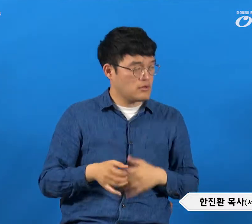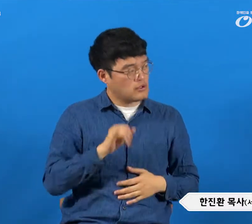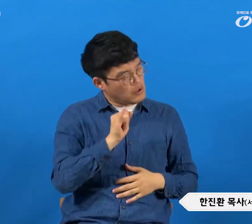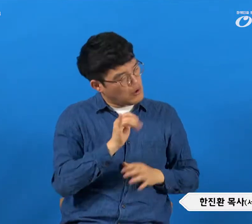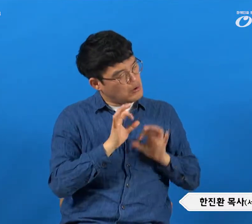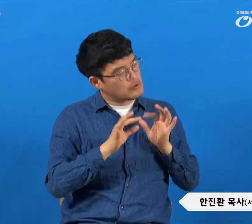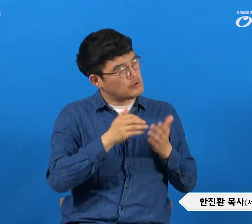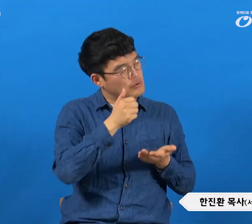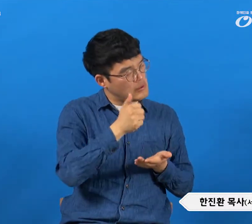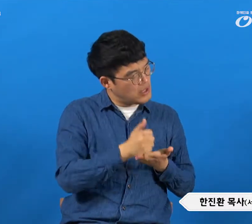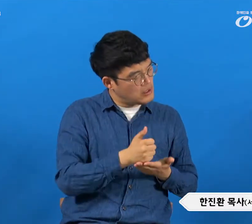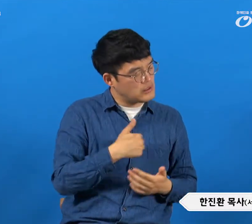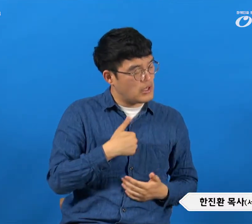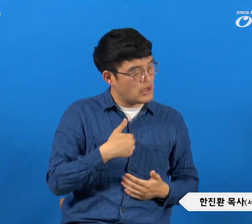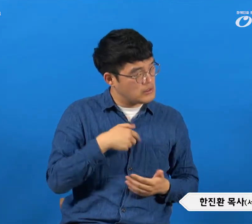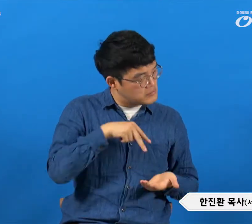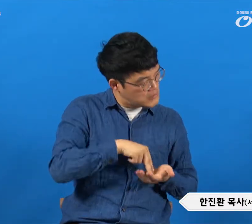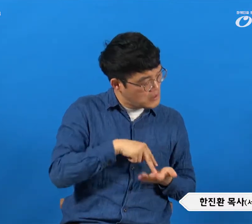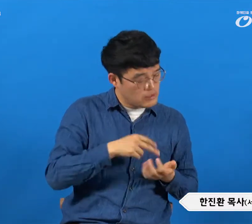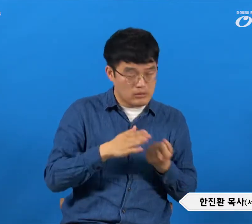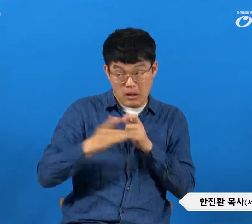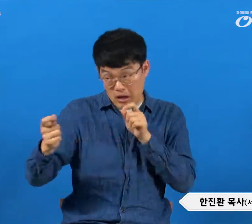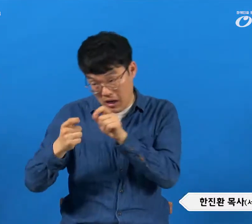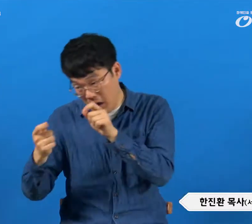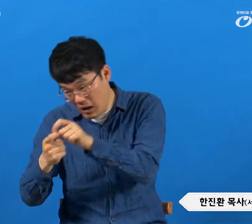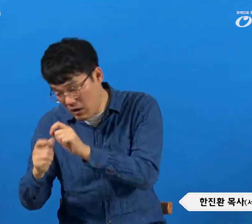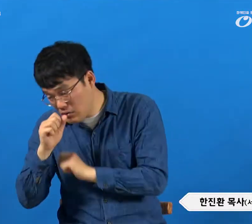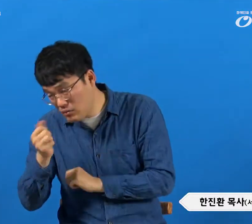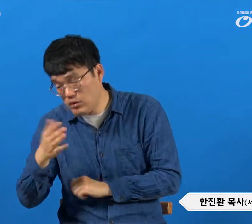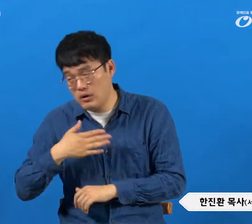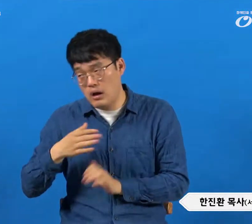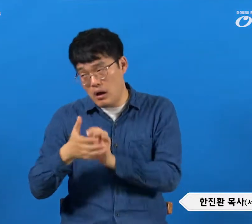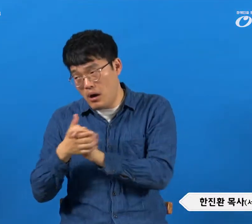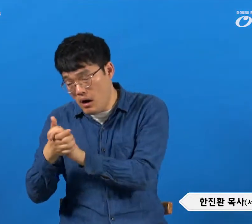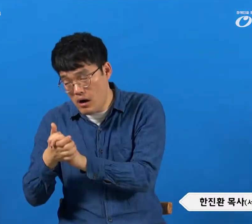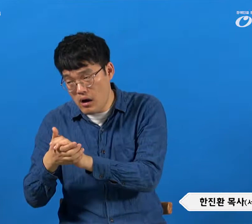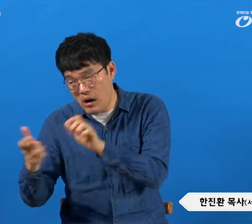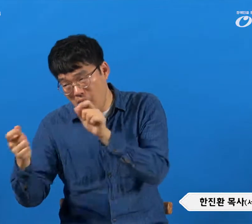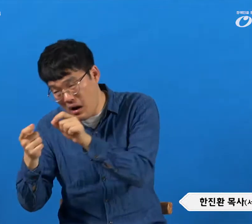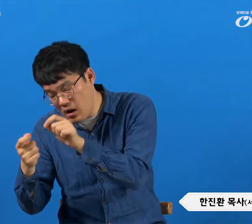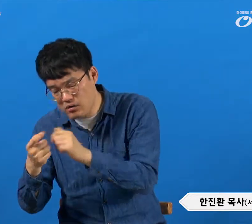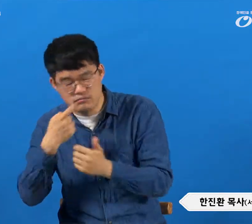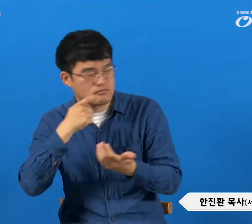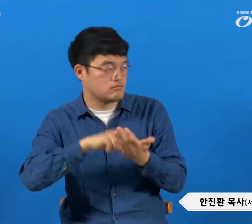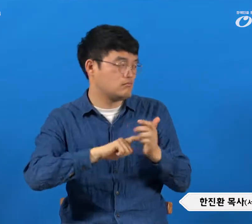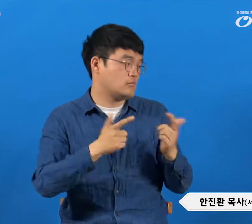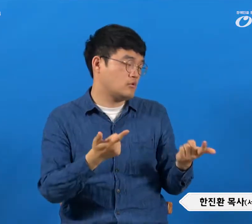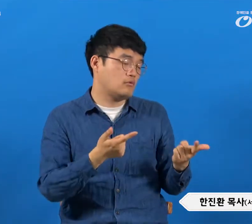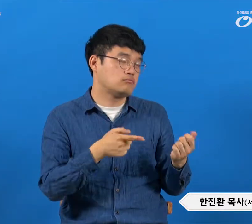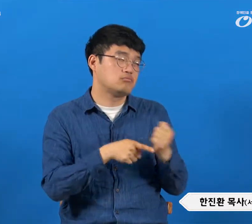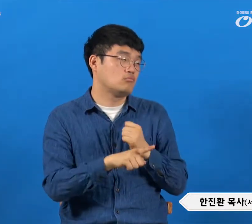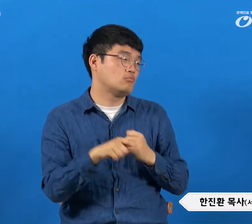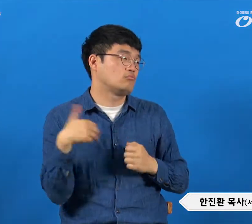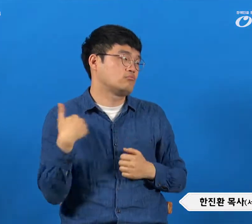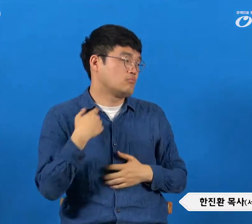여전도사가 이러면 안 되는데 하는데도 자기도 왜 그 이유를 모르겠다는 것입니다.